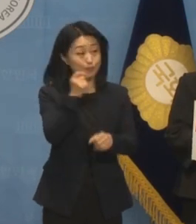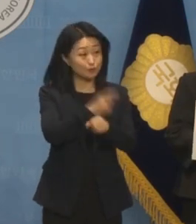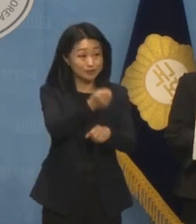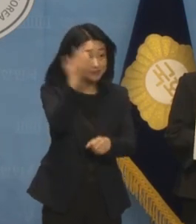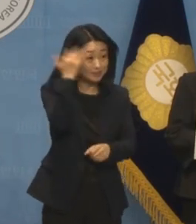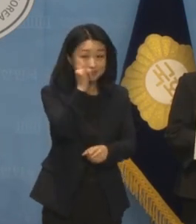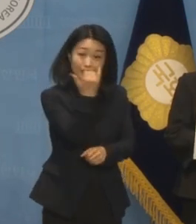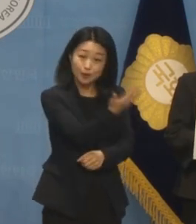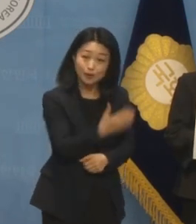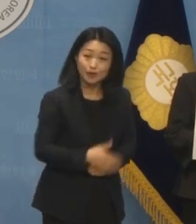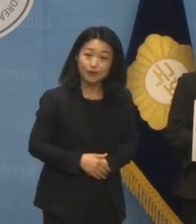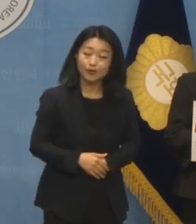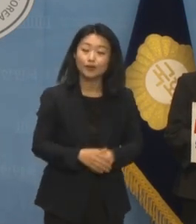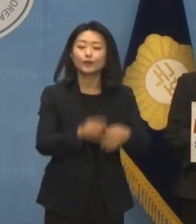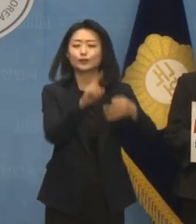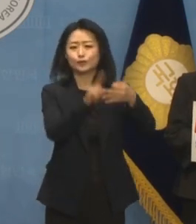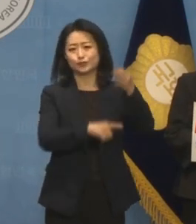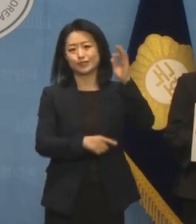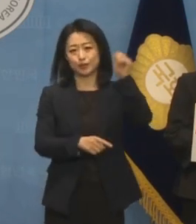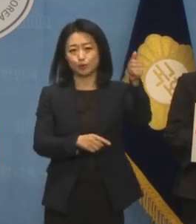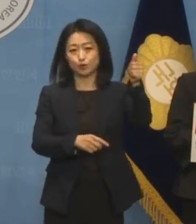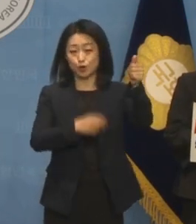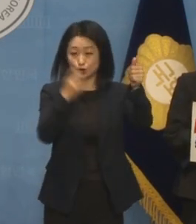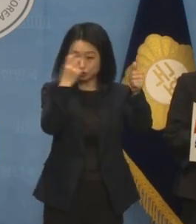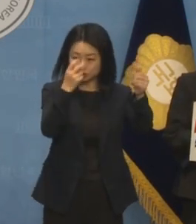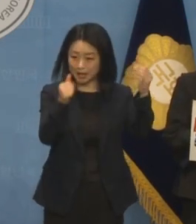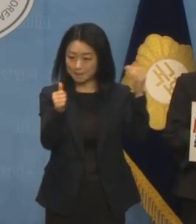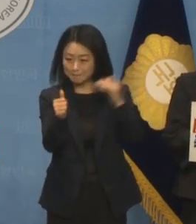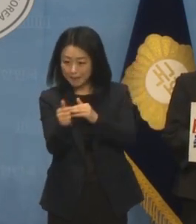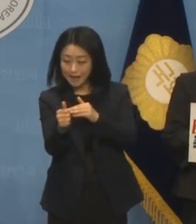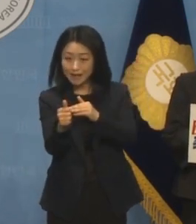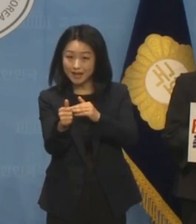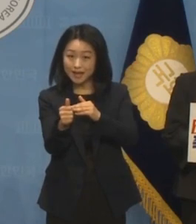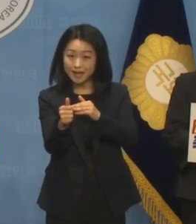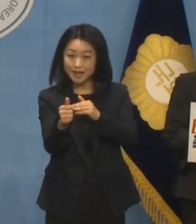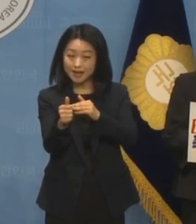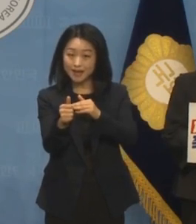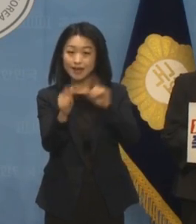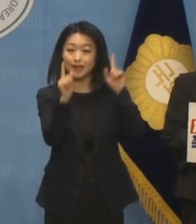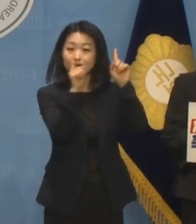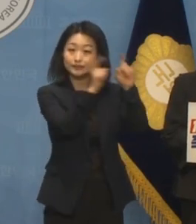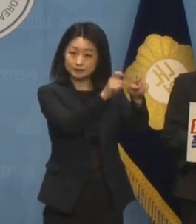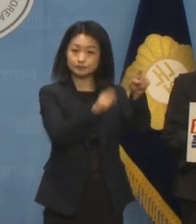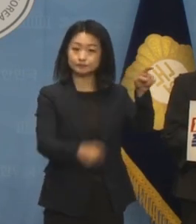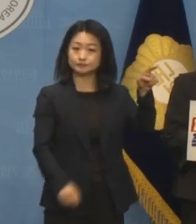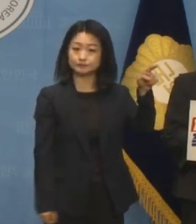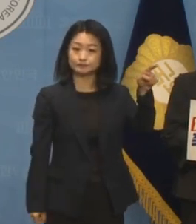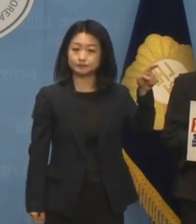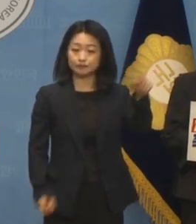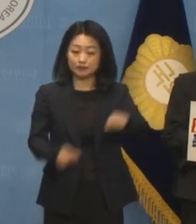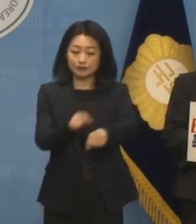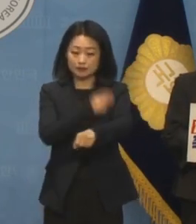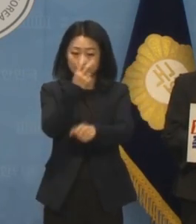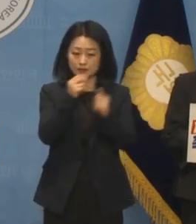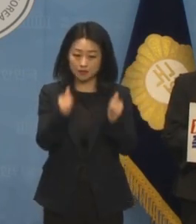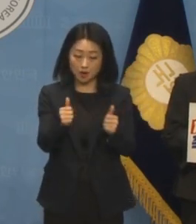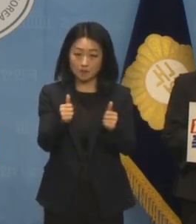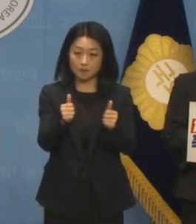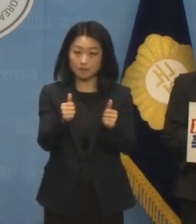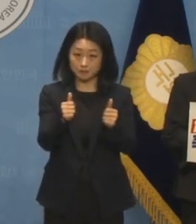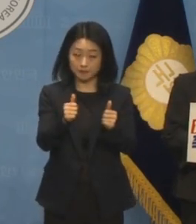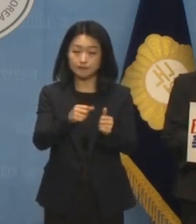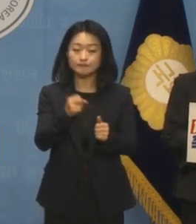말입니까? 윤석열 대통령은 수사방해 의혹의 핵심 당사자이기도 합니다. 특검이 도입되고 진실이